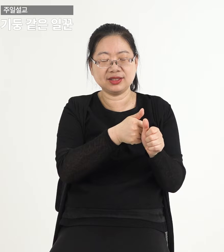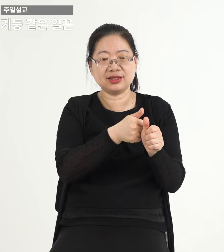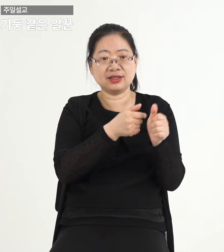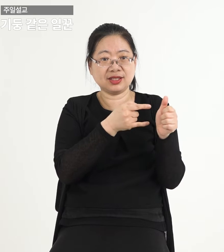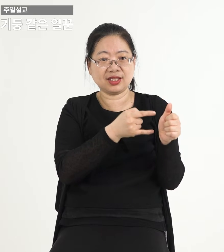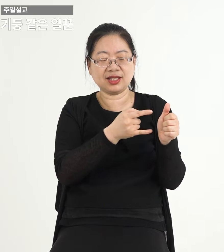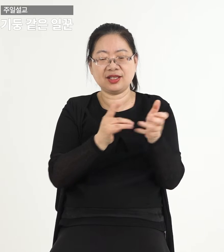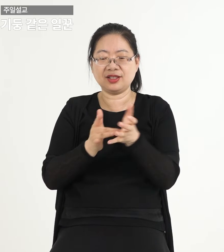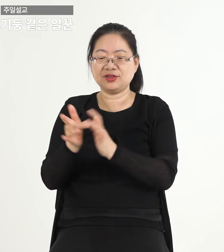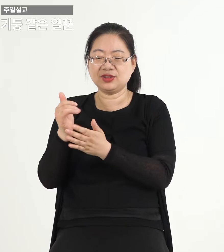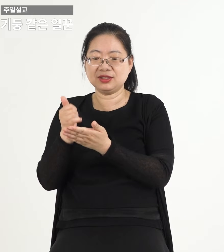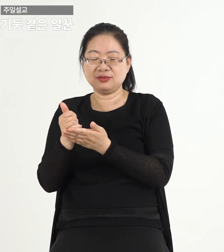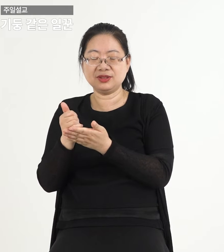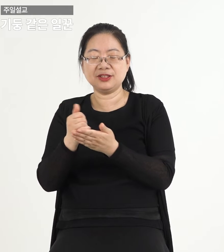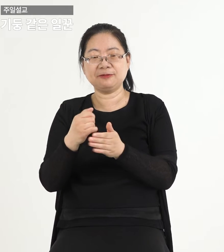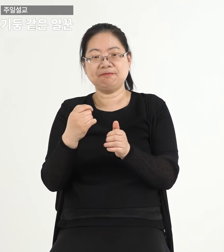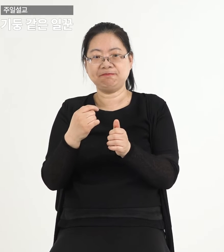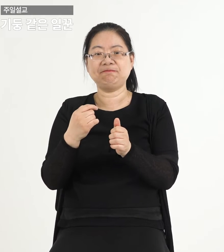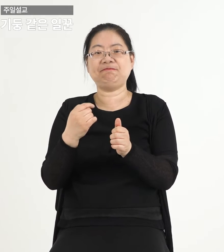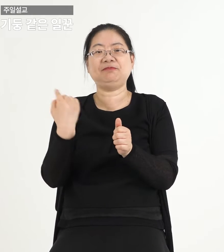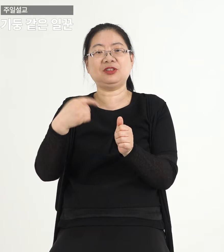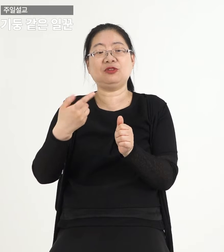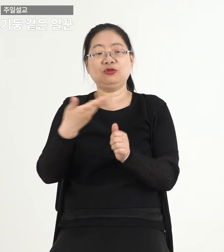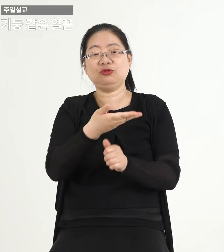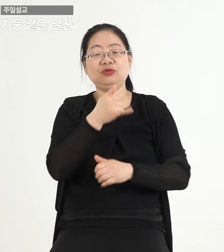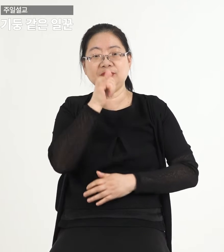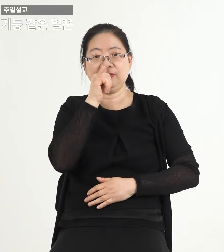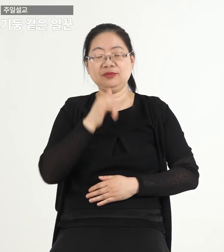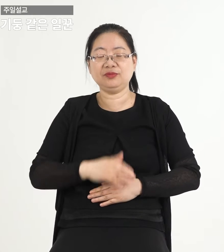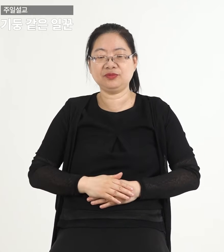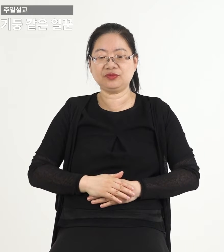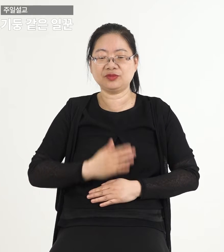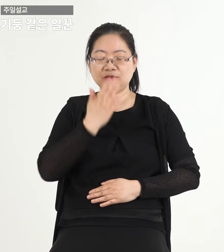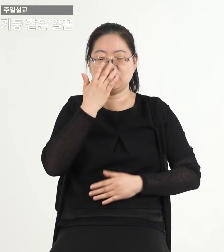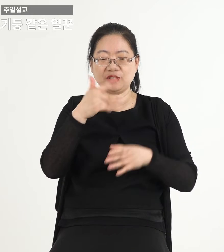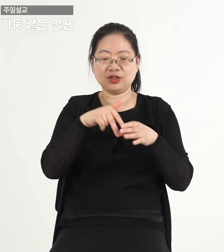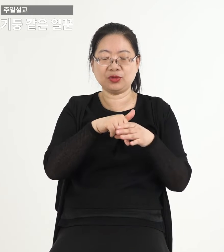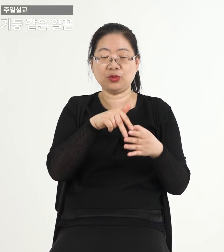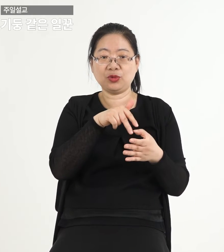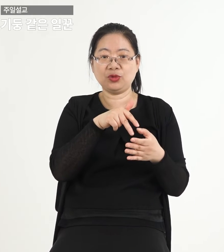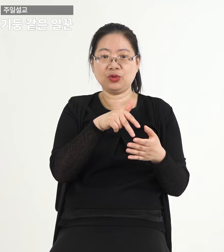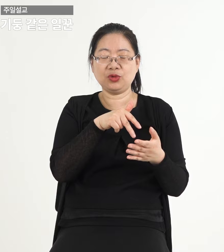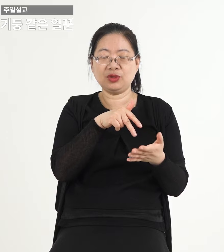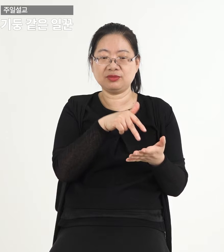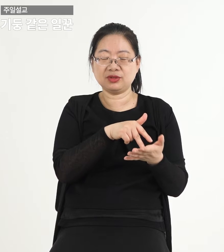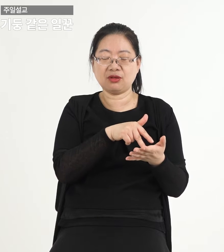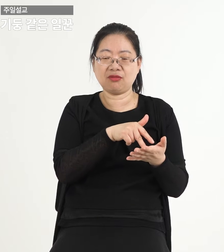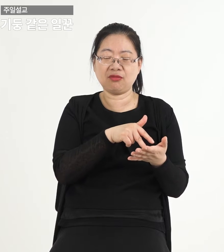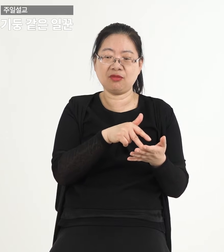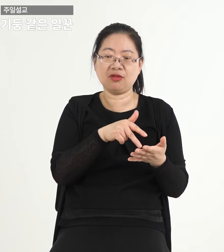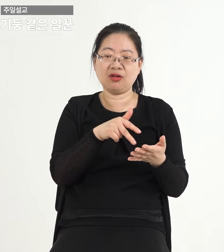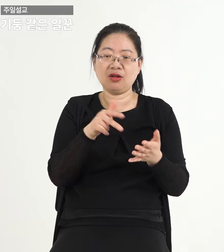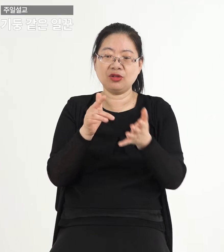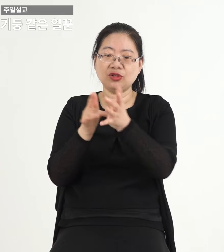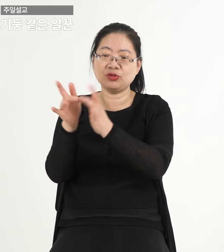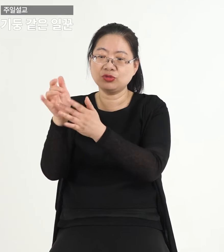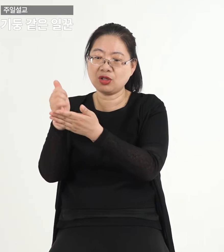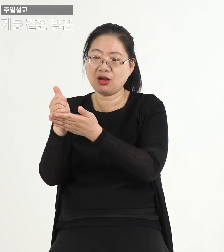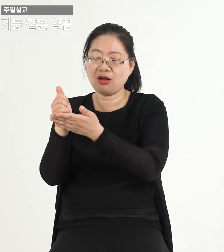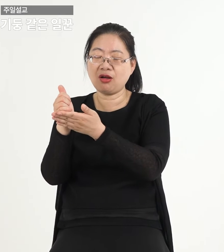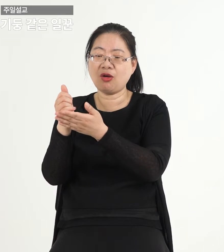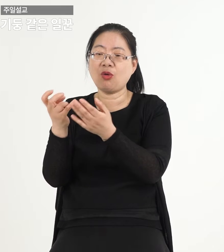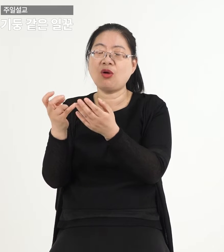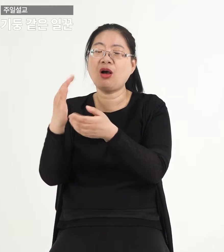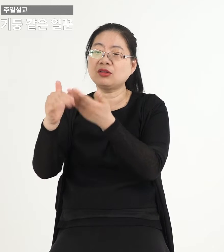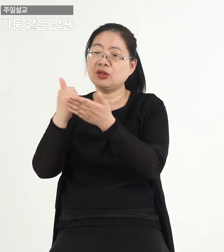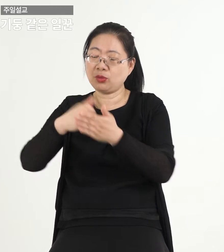하고 있는 겁니다. 유대교 입장에서는 아니, 저 사람이 어떻게 메시아야? 어떻게 예수가 그리스도가 될